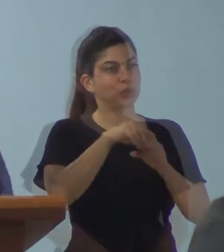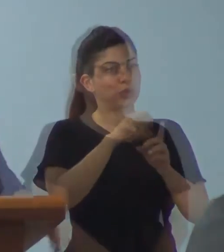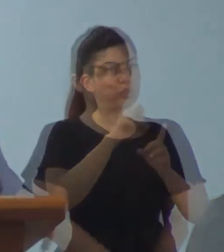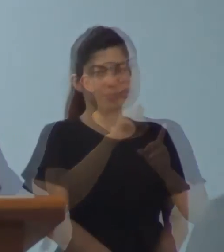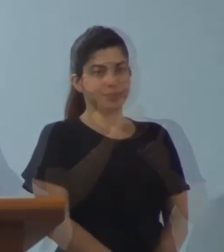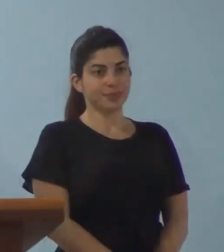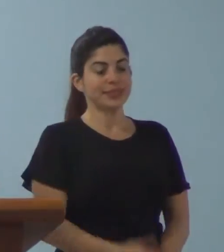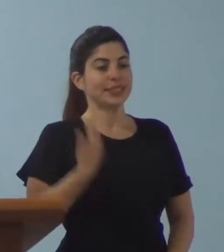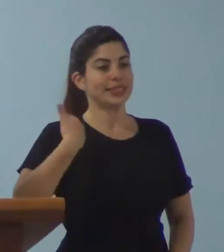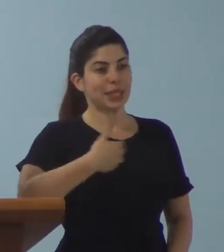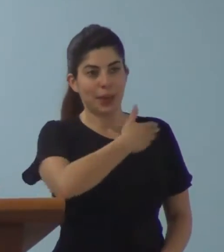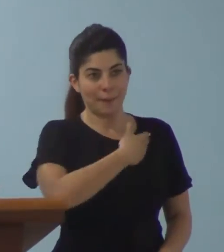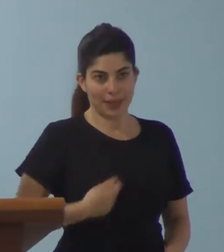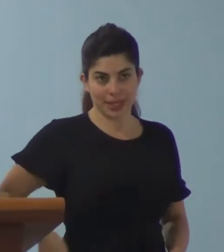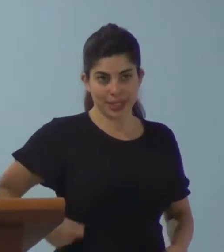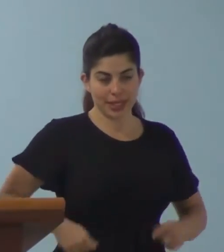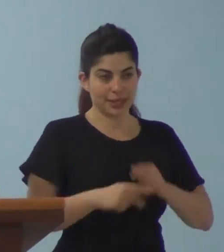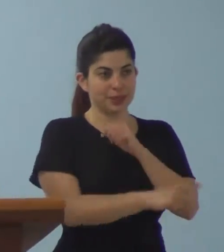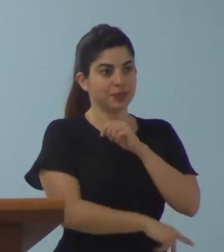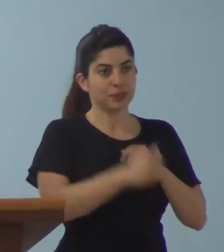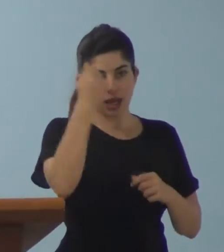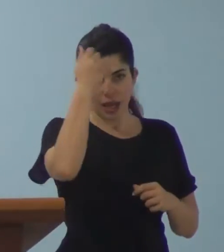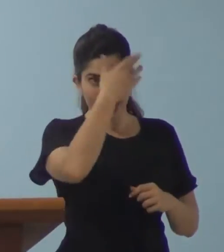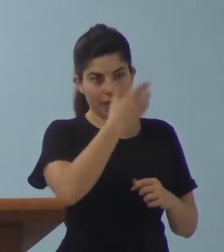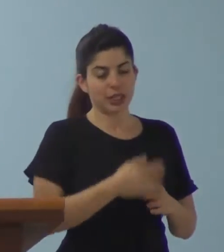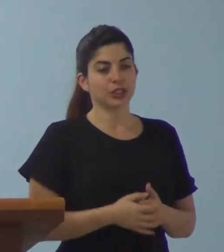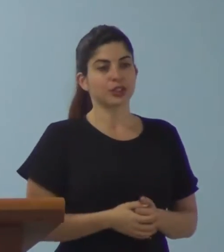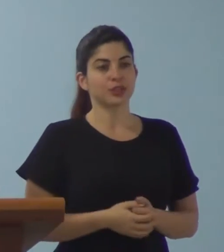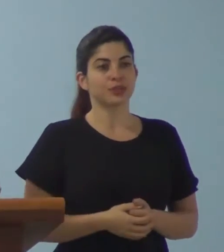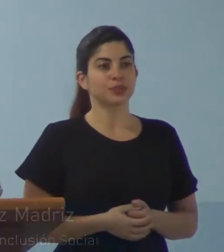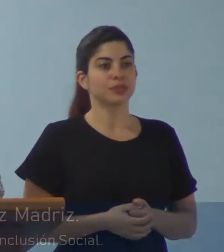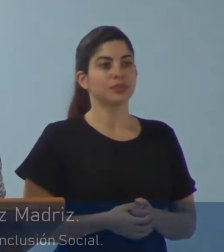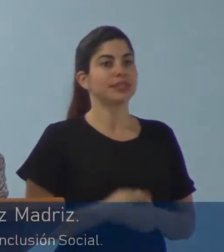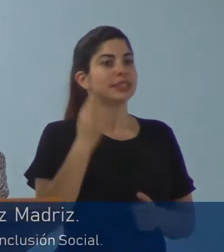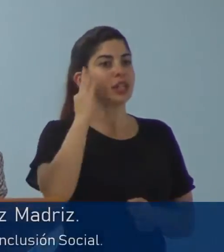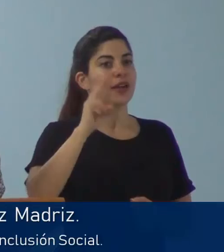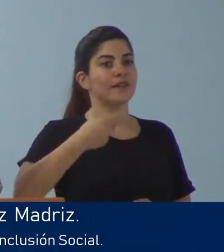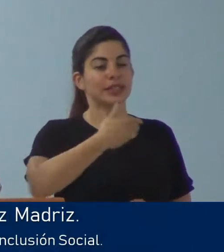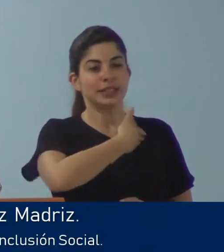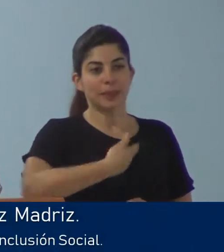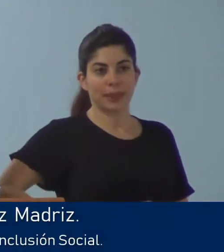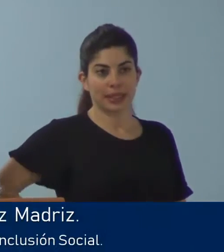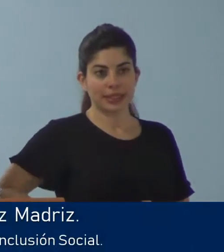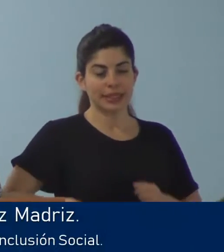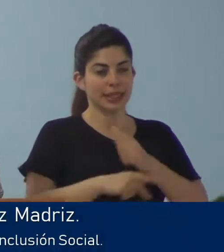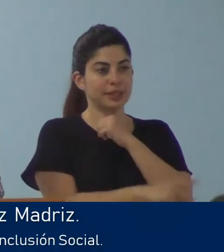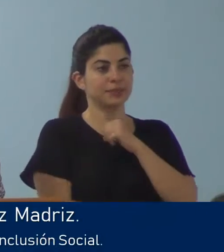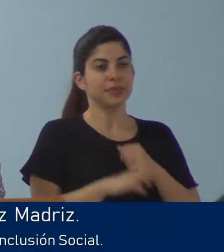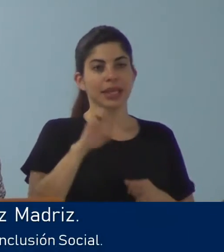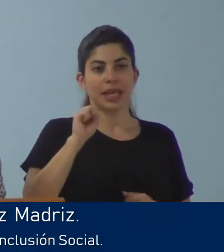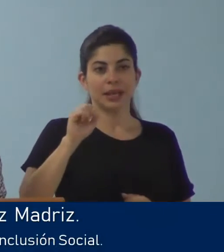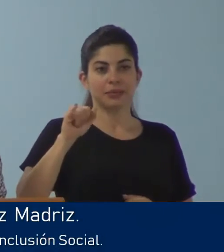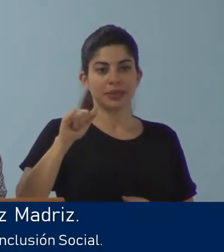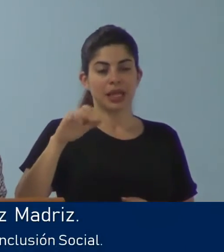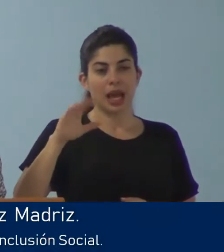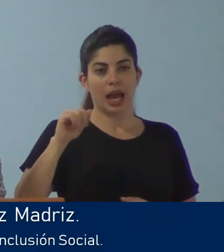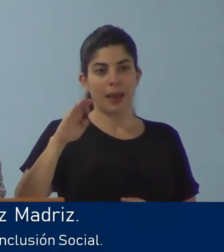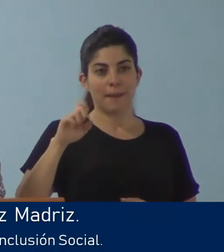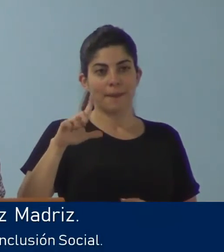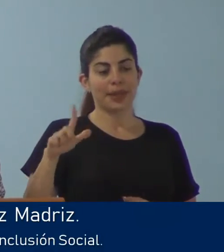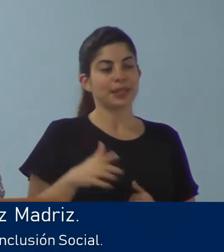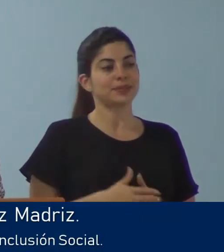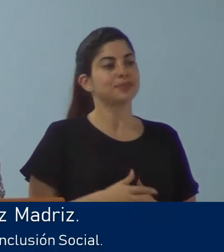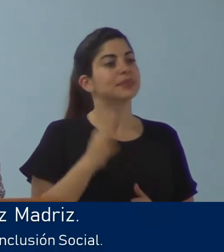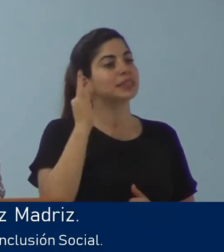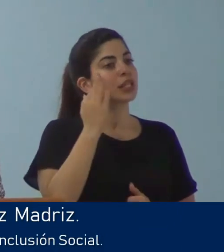Social. Señor presidente de la República, don Carlos Alvarado. Señora vicepresidenta de la República, doña Elsa Carmen.